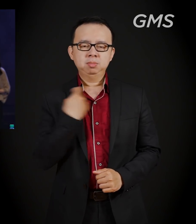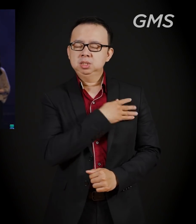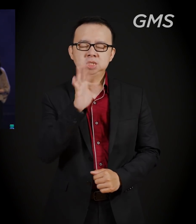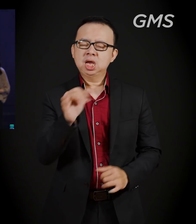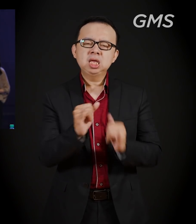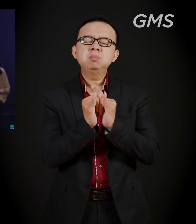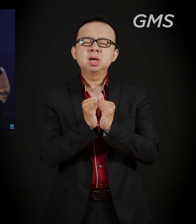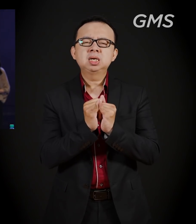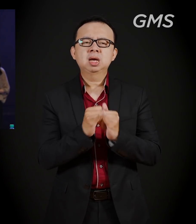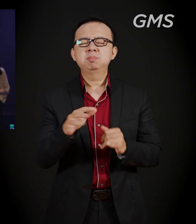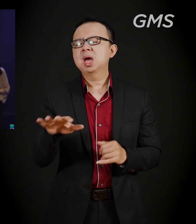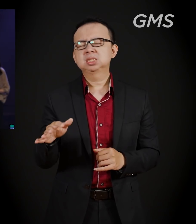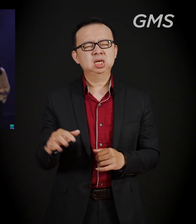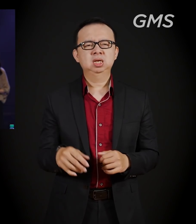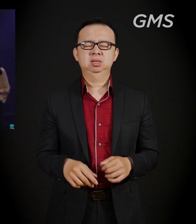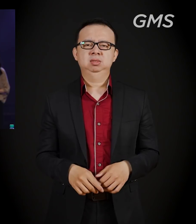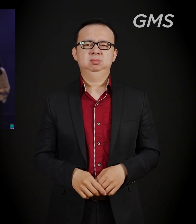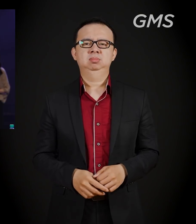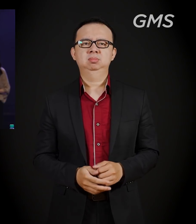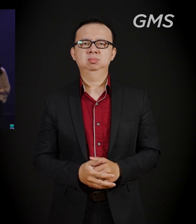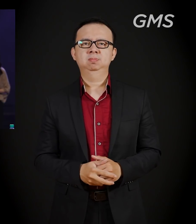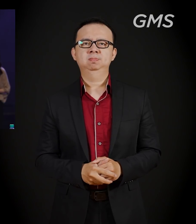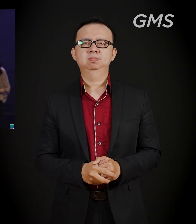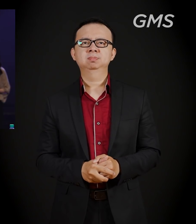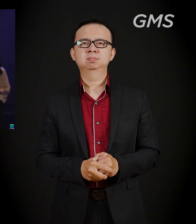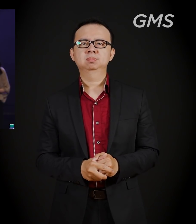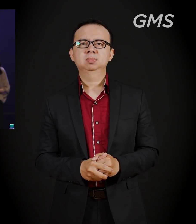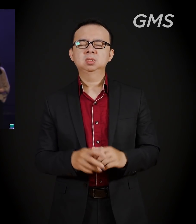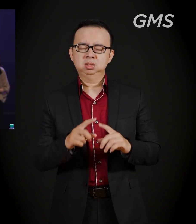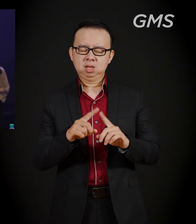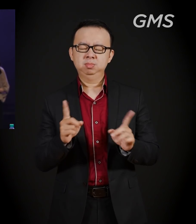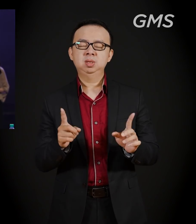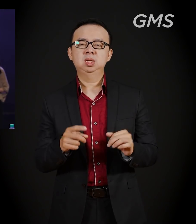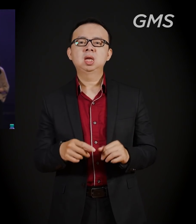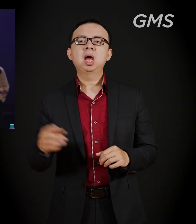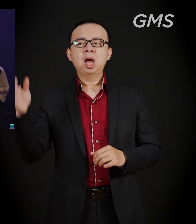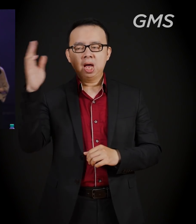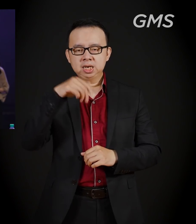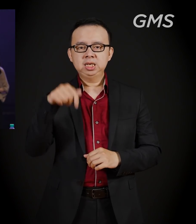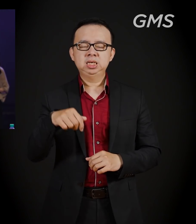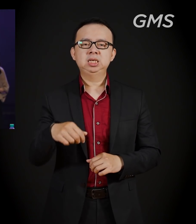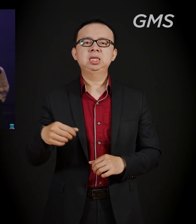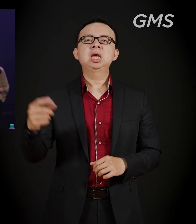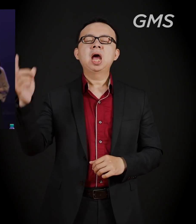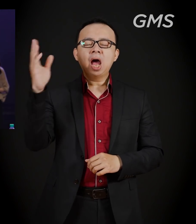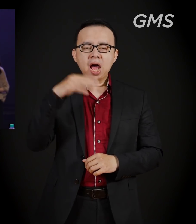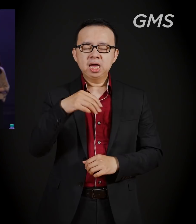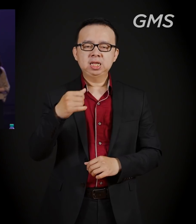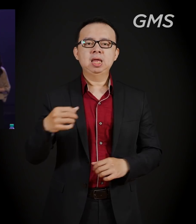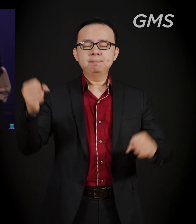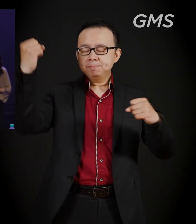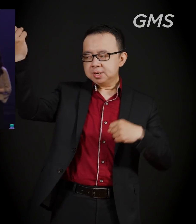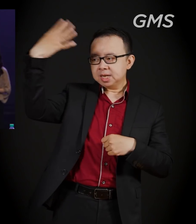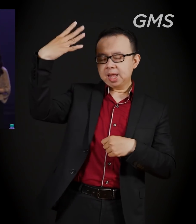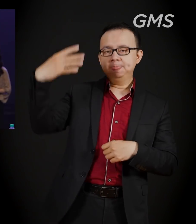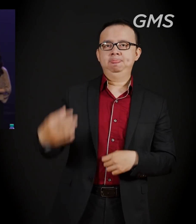kami ikuti dari rumah bersama dengan gereja Mawar Saron ini, tetapi hari ini hari berkat, hari ini hari mujizat, hari ini